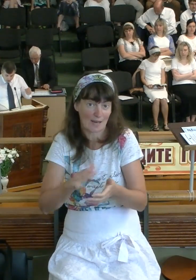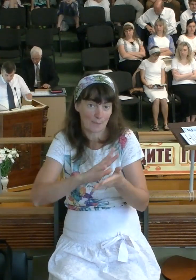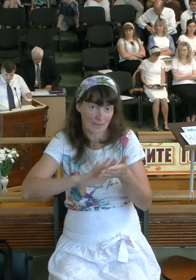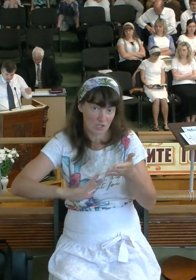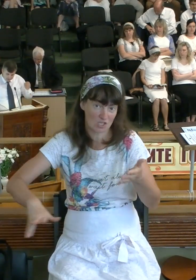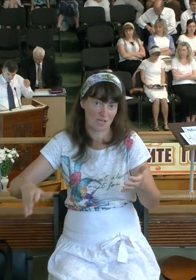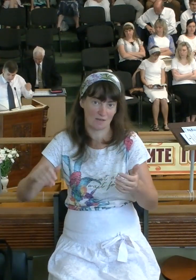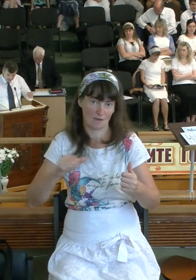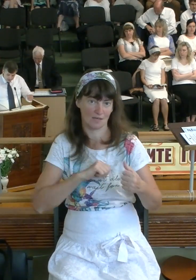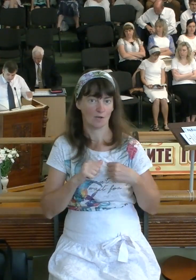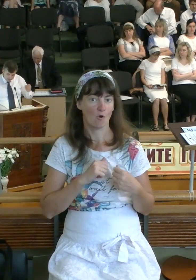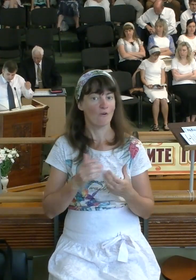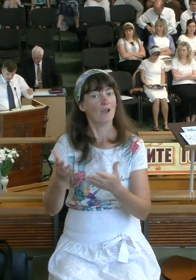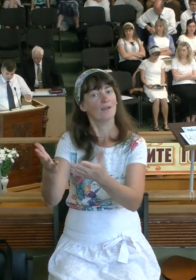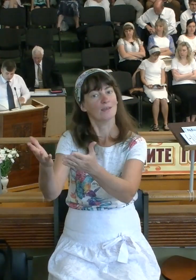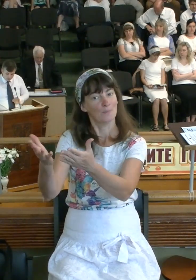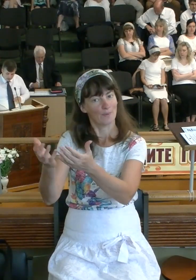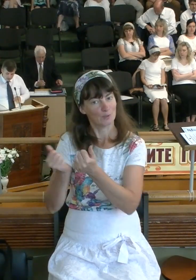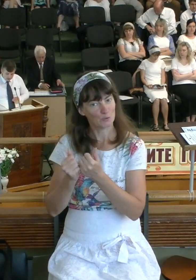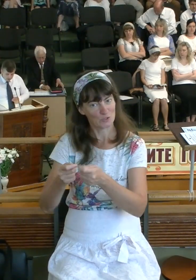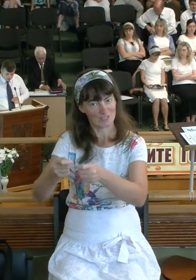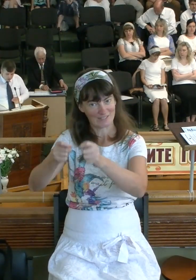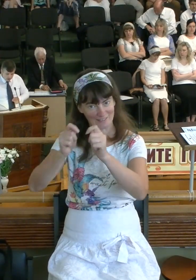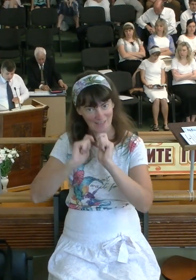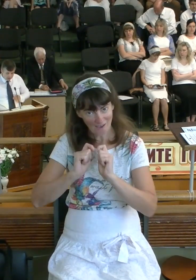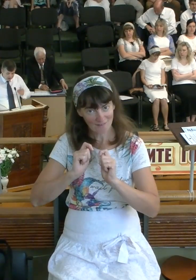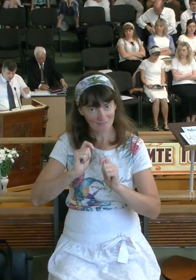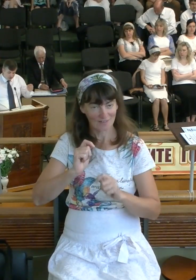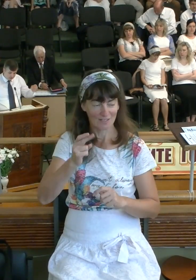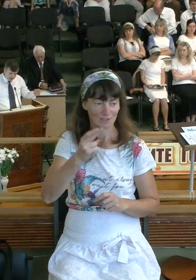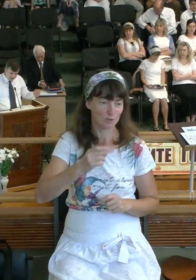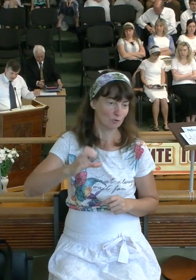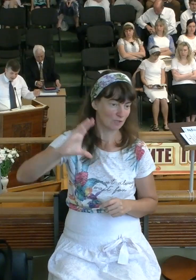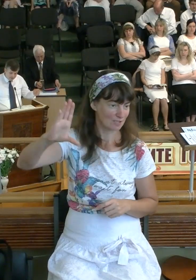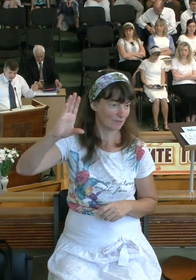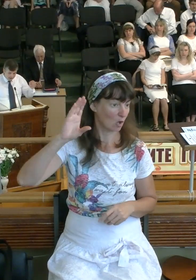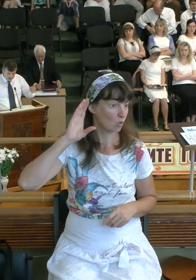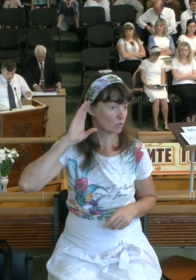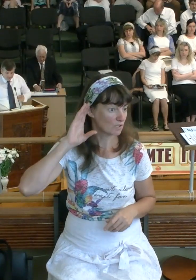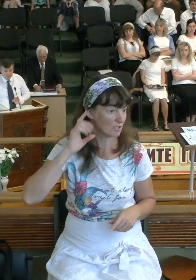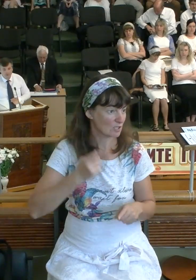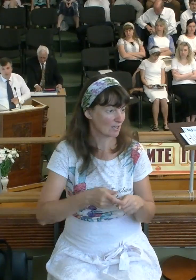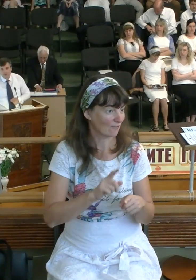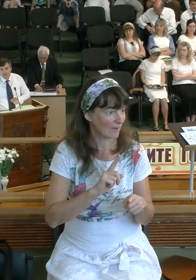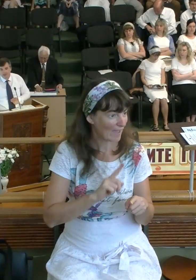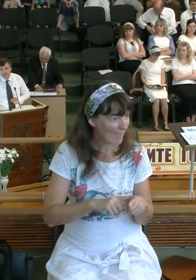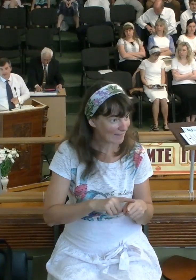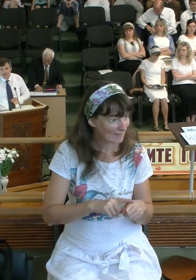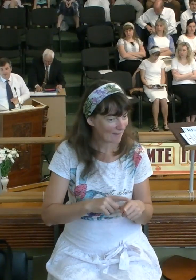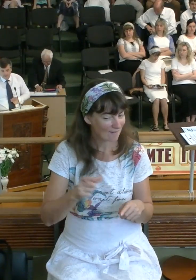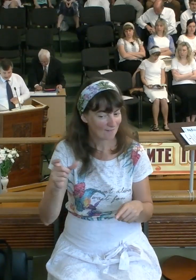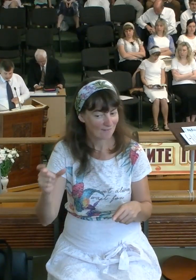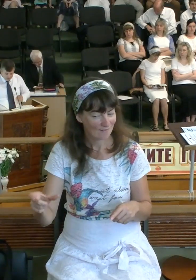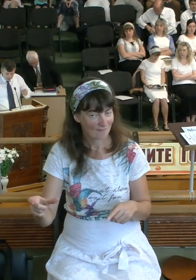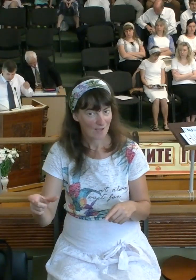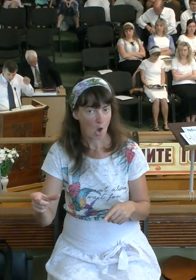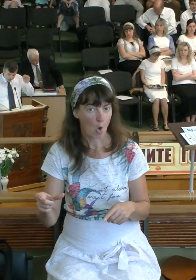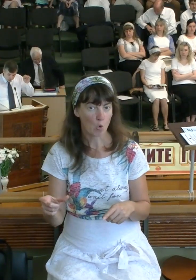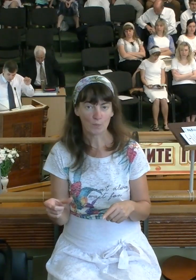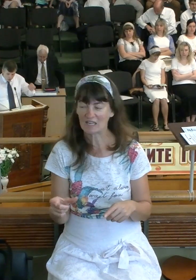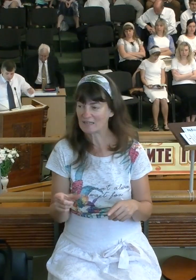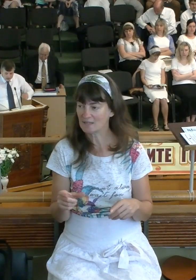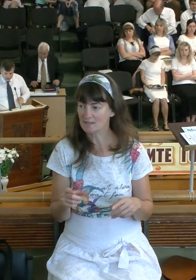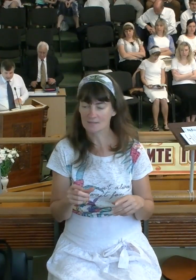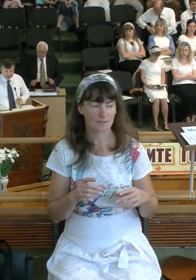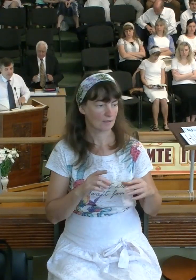и получите дар Святого Духа. Услышав это, они умилились. Вы знаете, вот это